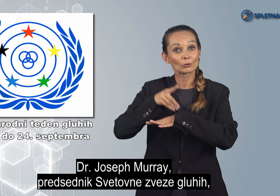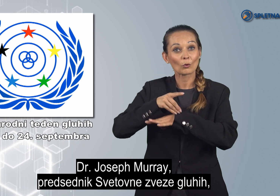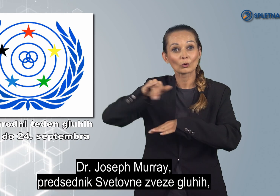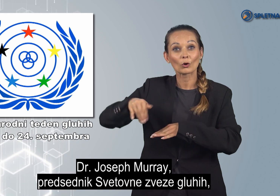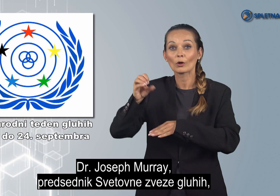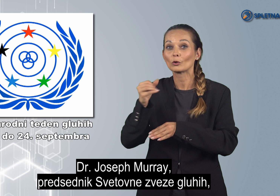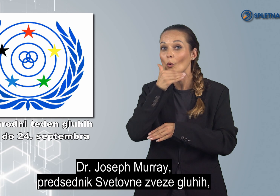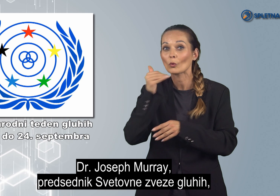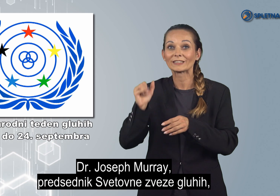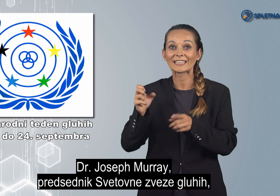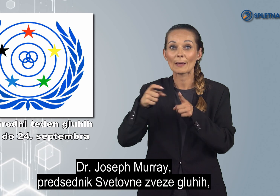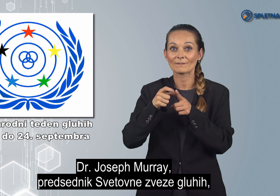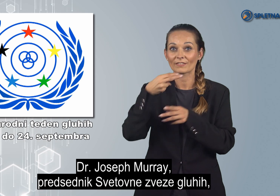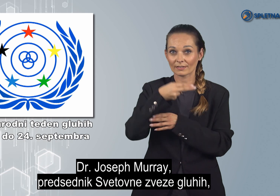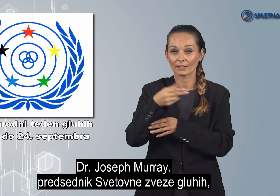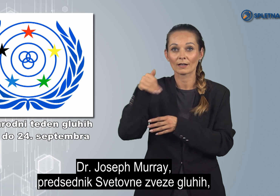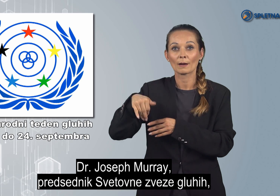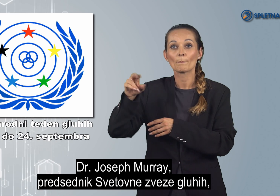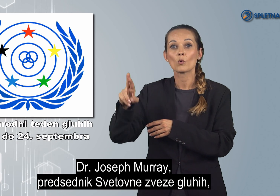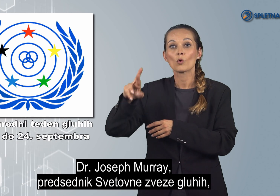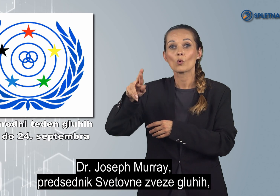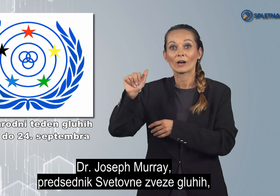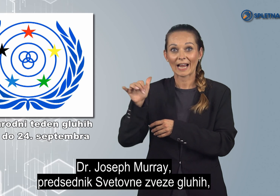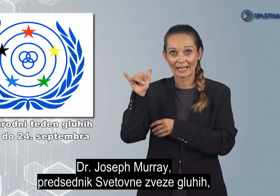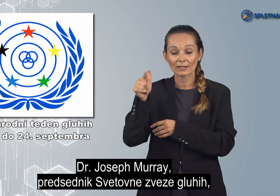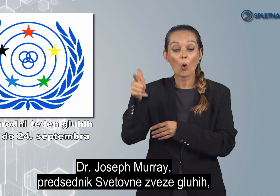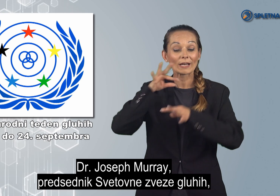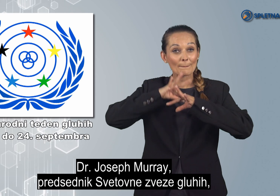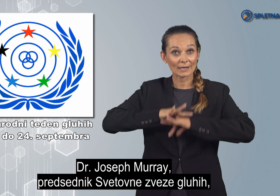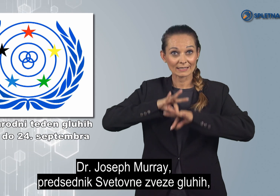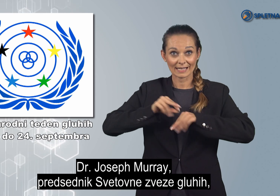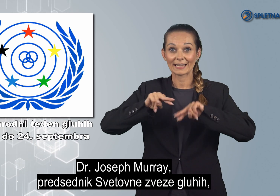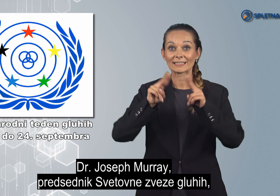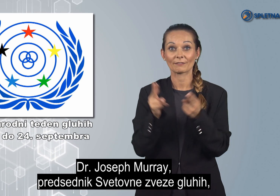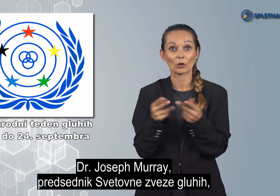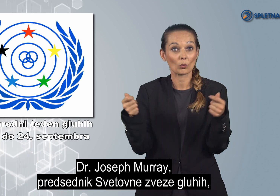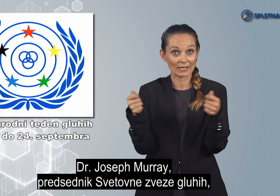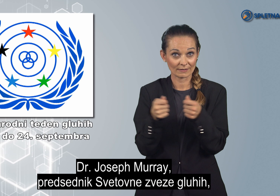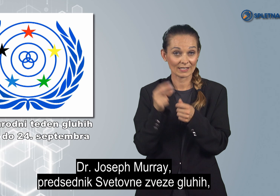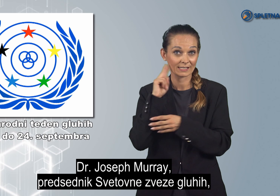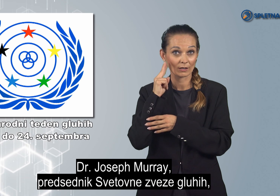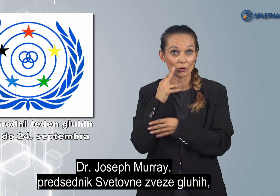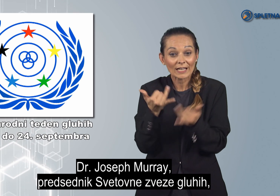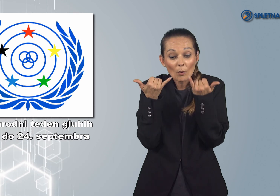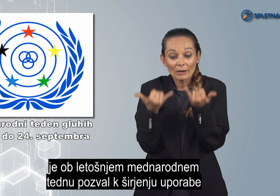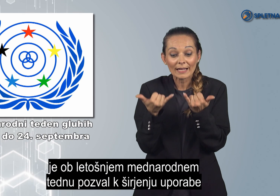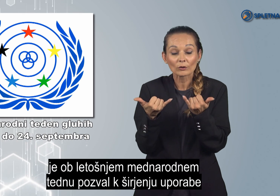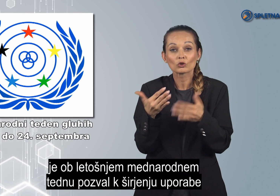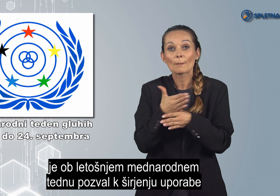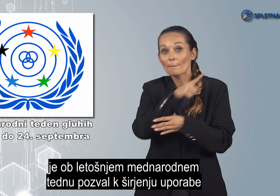Dr. Joseph Murray, predsednik Svetovne zveze gluhih, je ob letošnjem mednarodnem tednu pozval k širjenju uporabe znakovnega jezika v